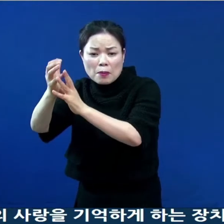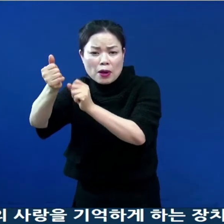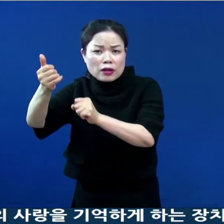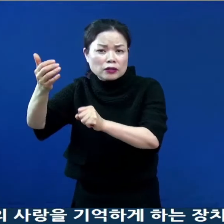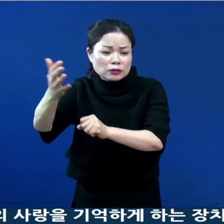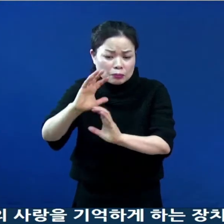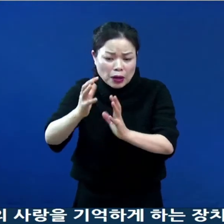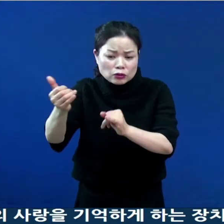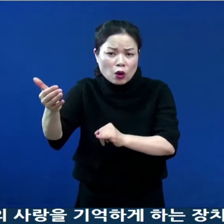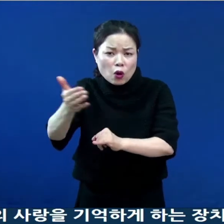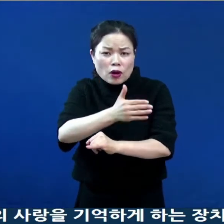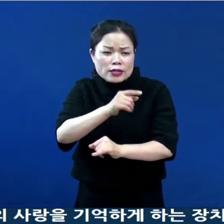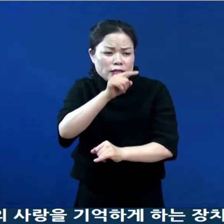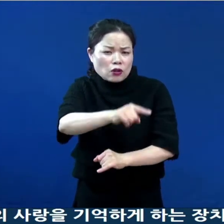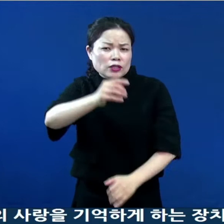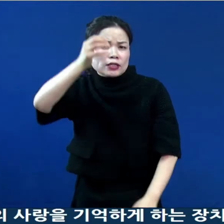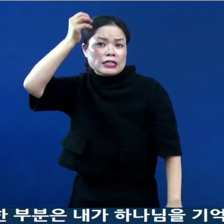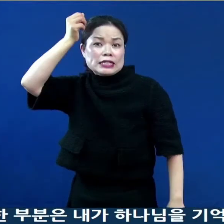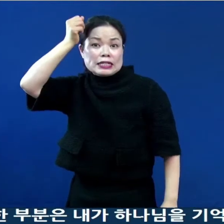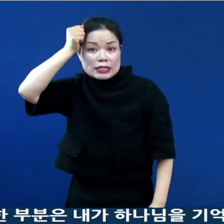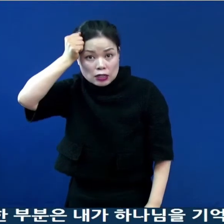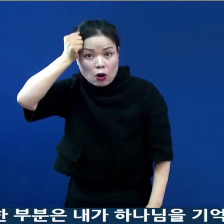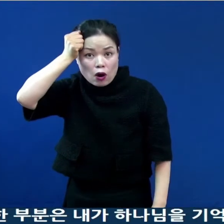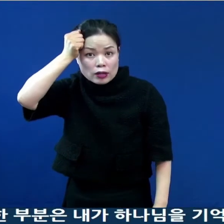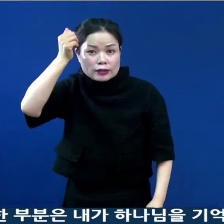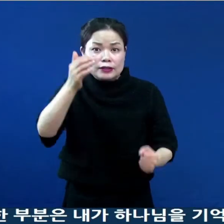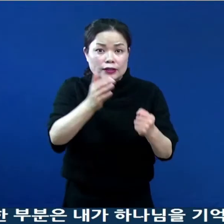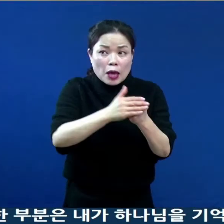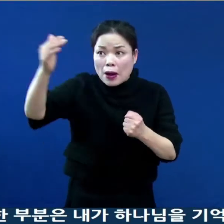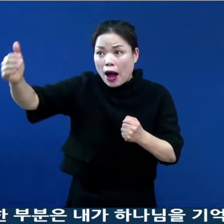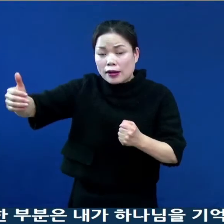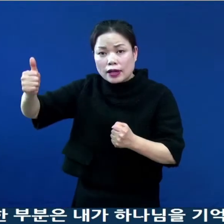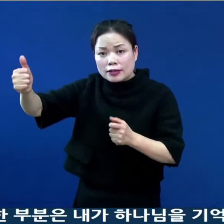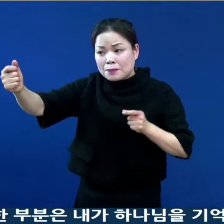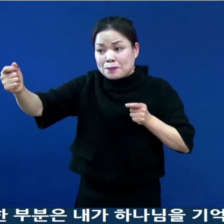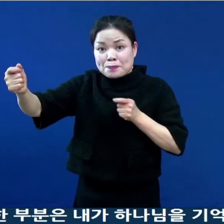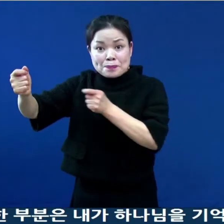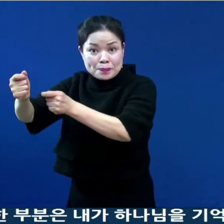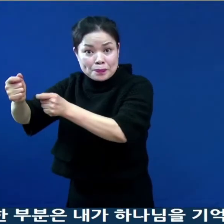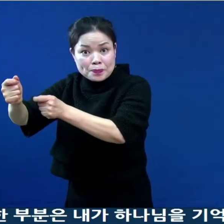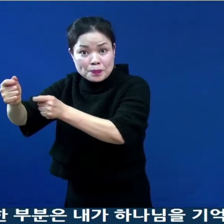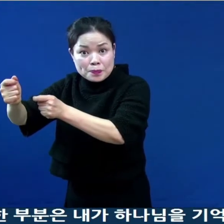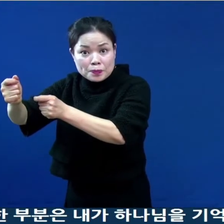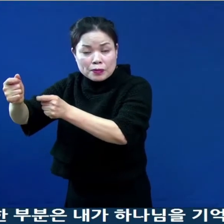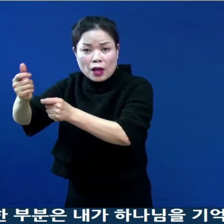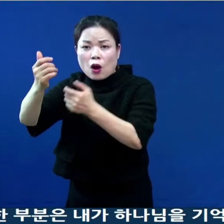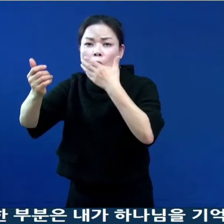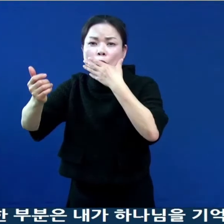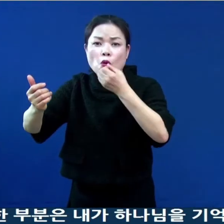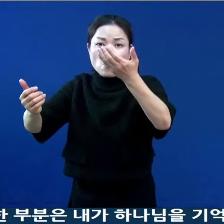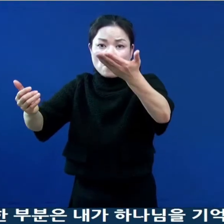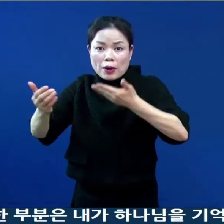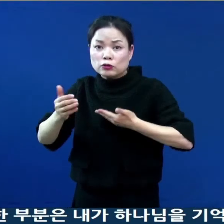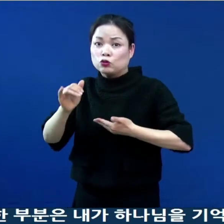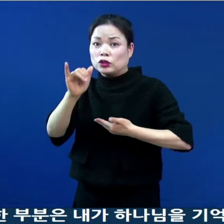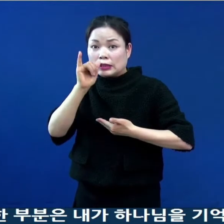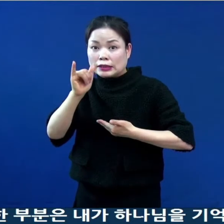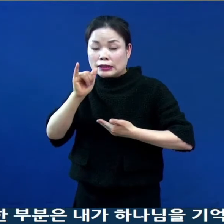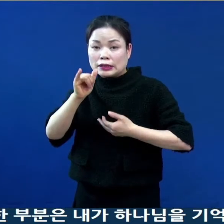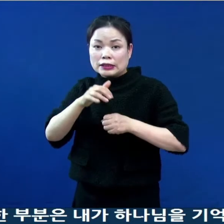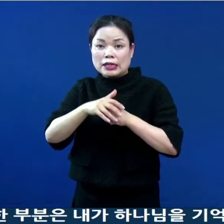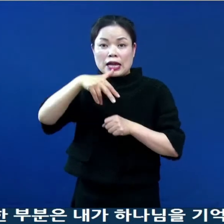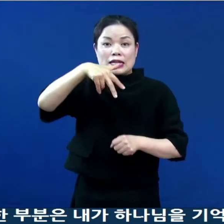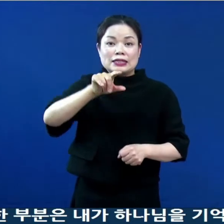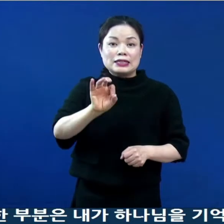하여금 이것을 기억함으로 하나님을 가까이에서 복을 받을 수 있는 그런